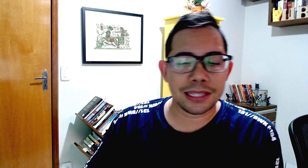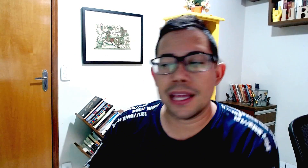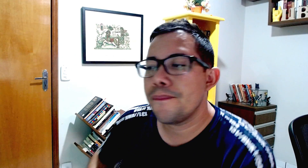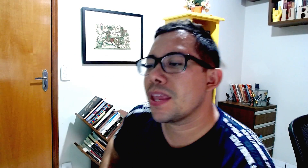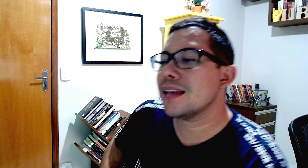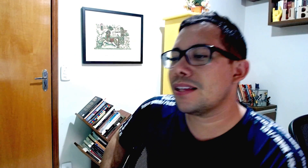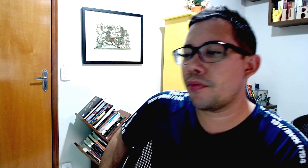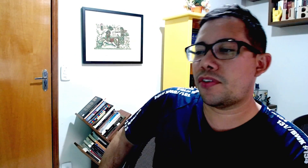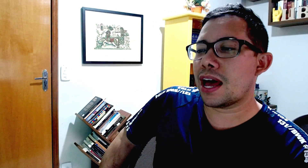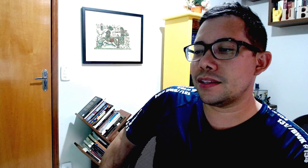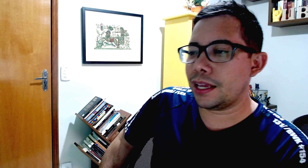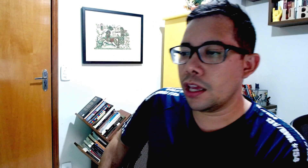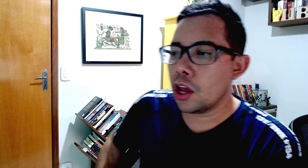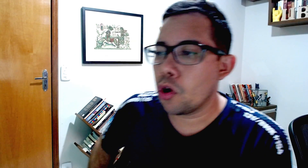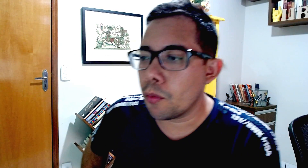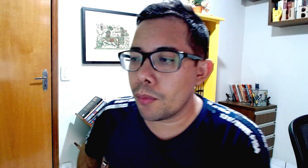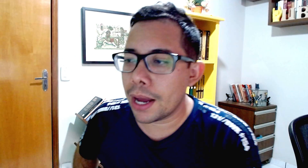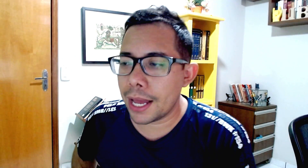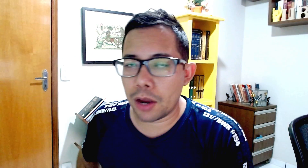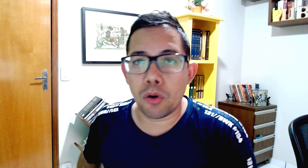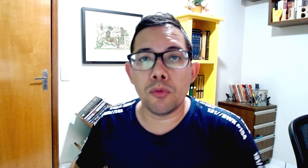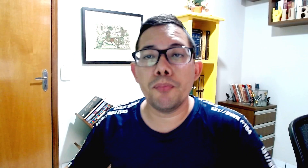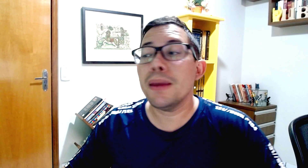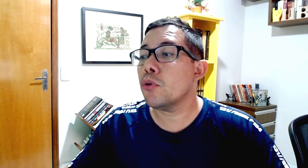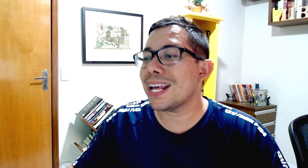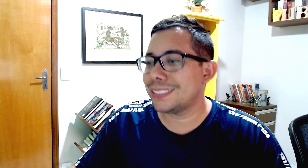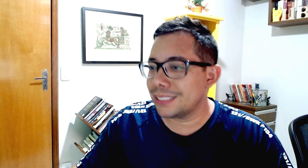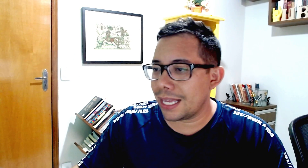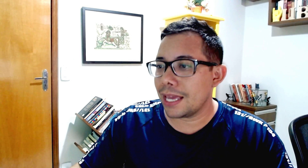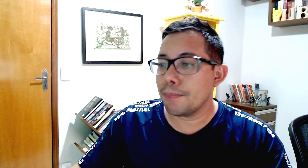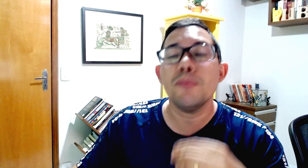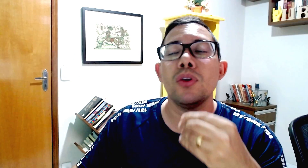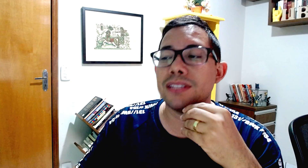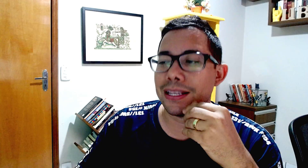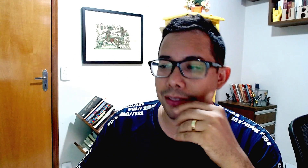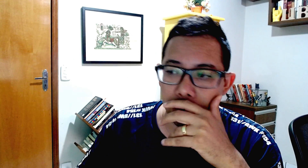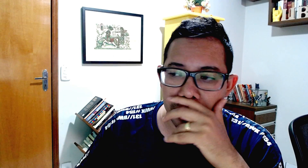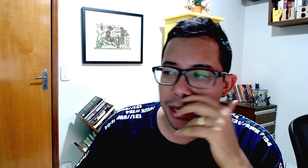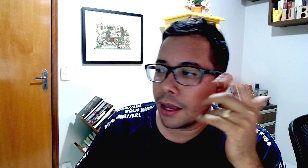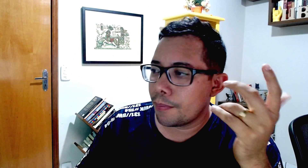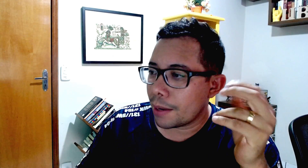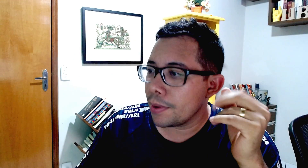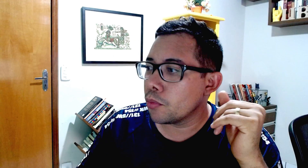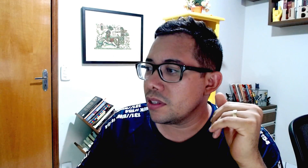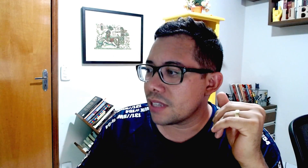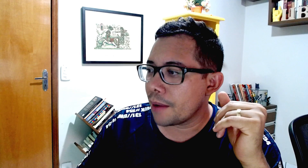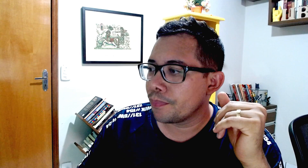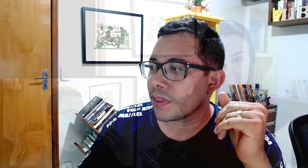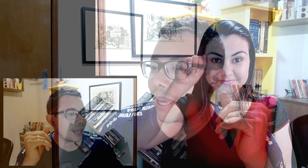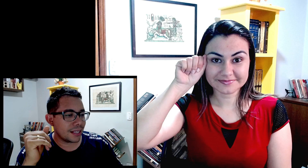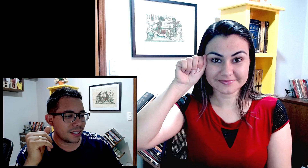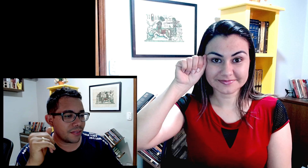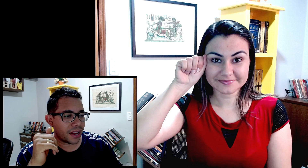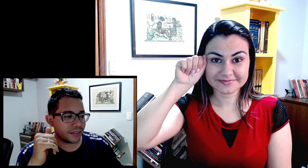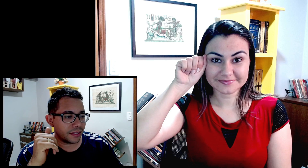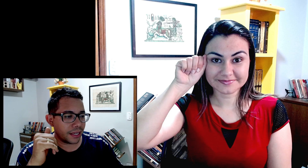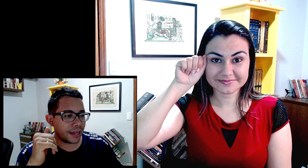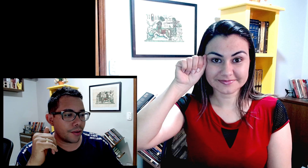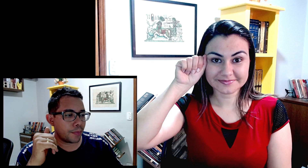até essa frase aí como uma, como memoração, memorização, né? Para memorizar essa frase. Legal, né,